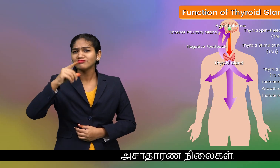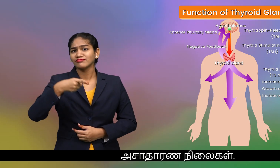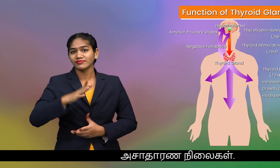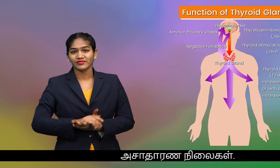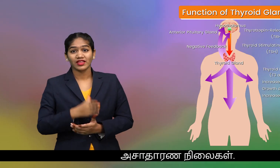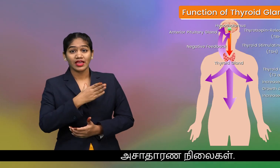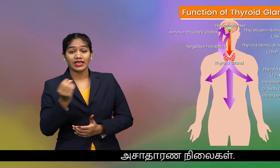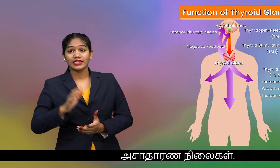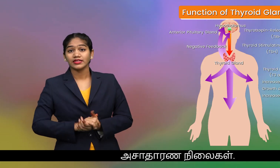நிலைகள்.